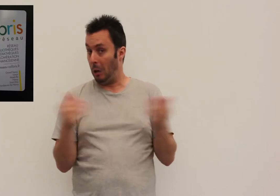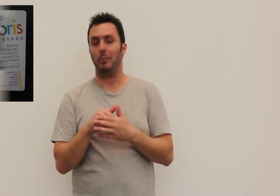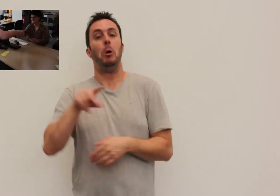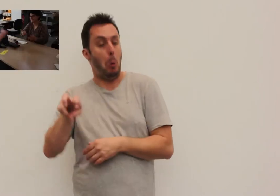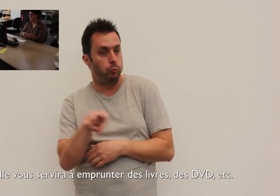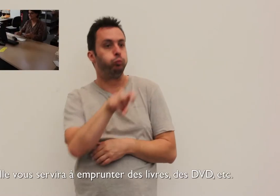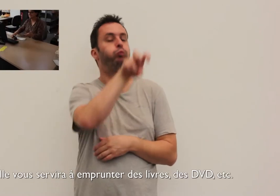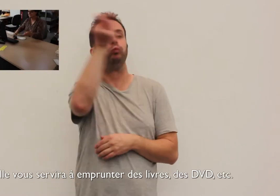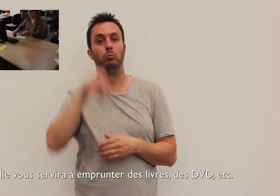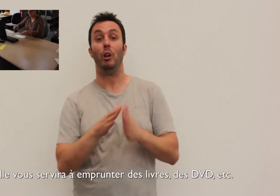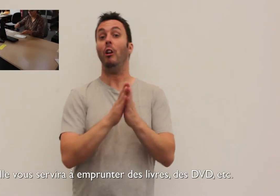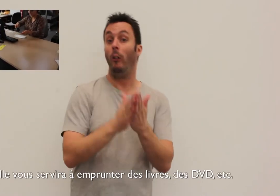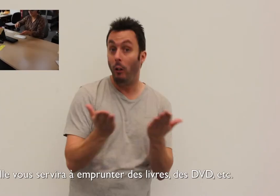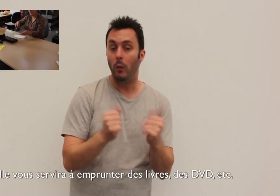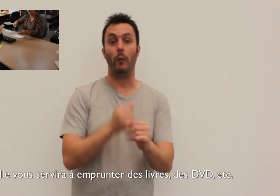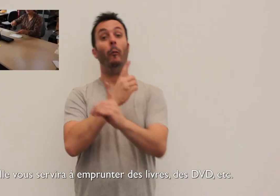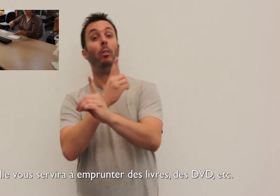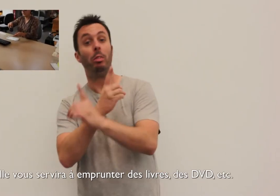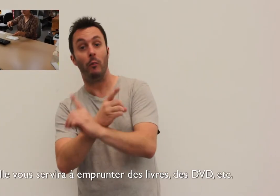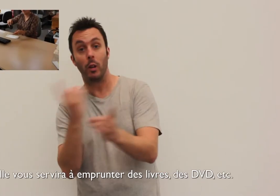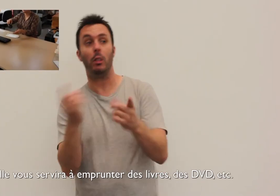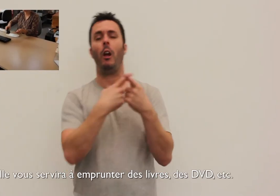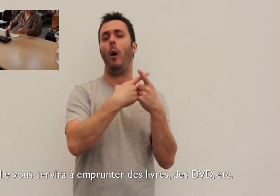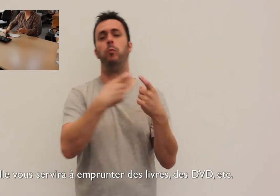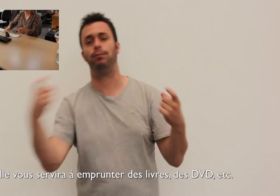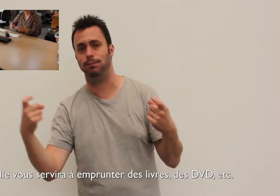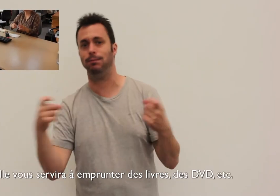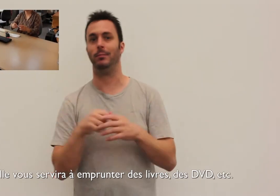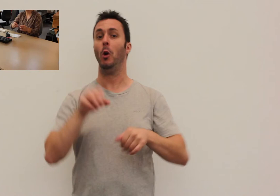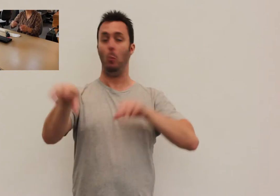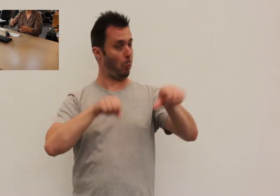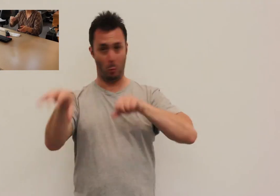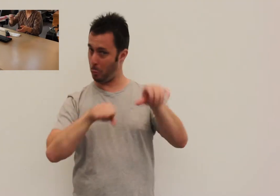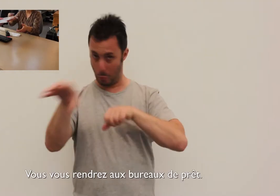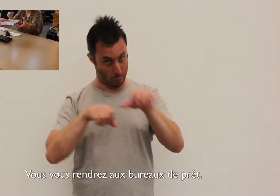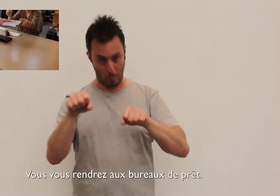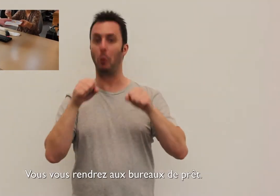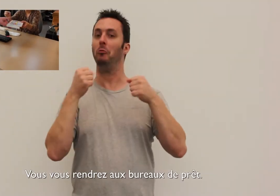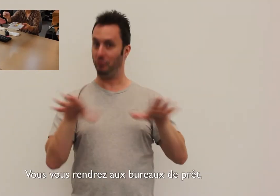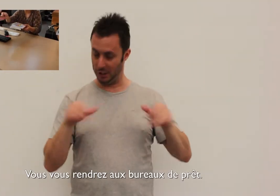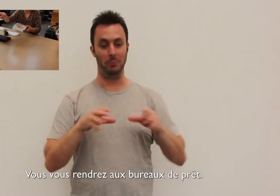Elle vous servira à emprunter des livres, des DVD, etc. Vous vous rendrez au bureau de prêt.